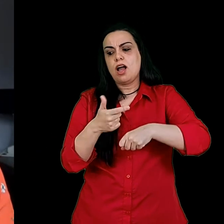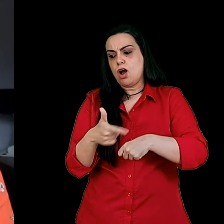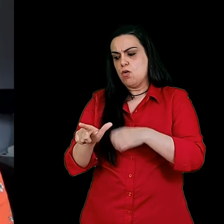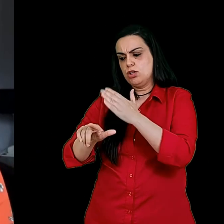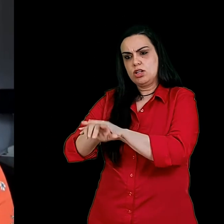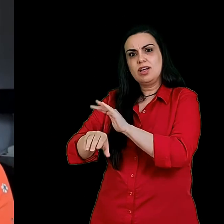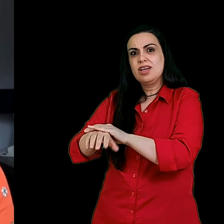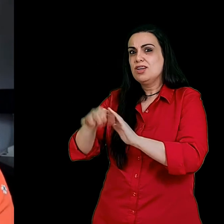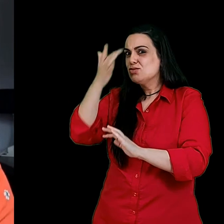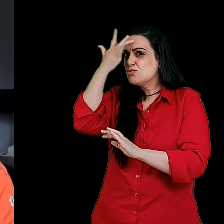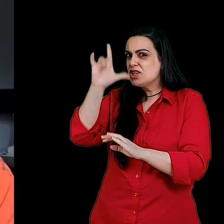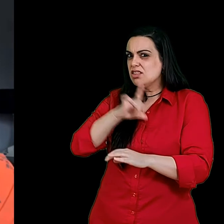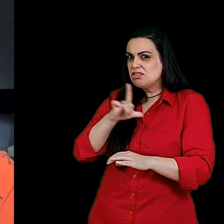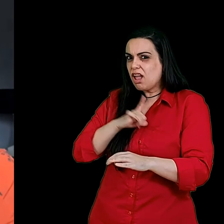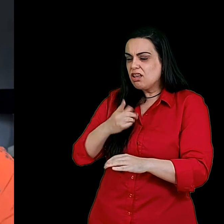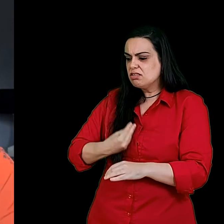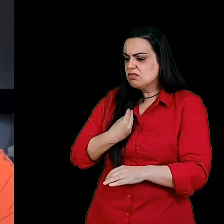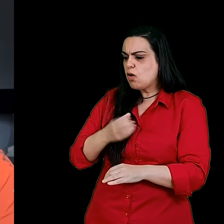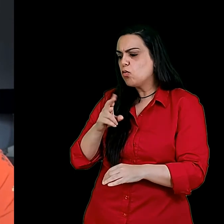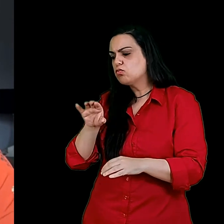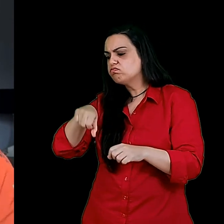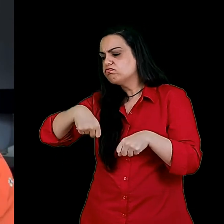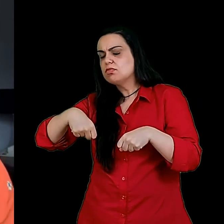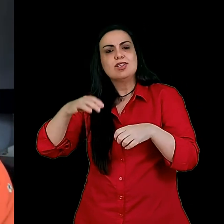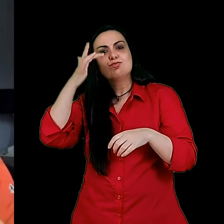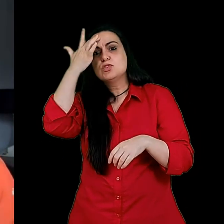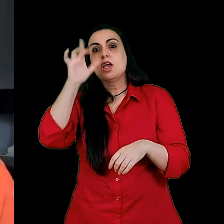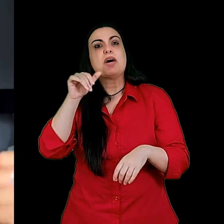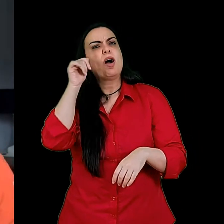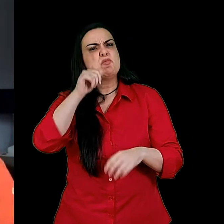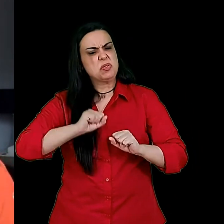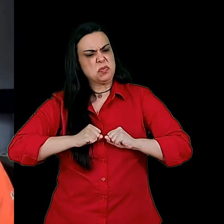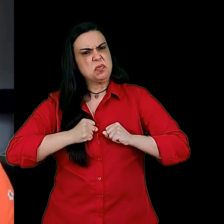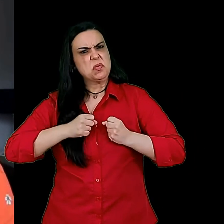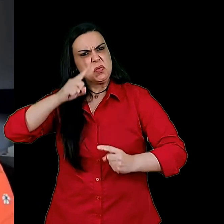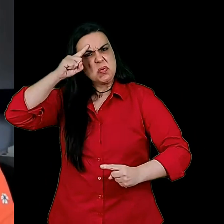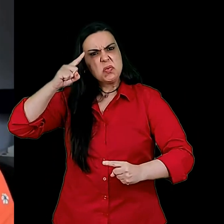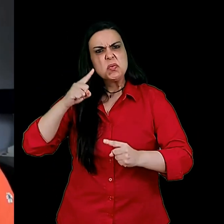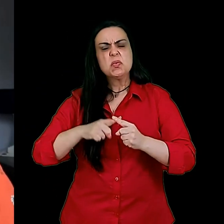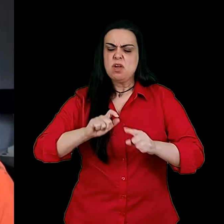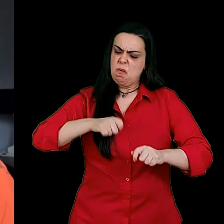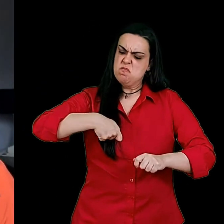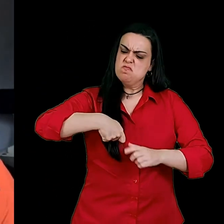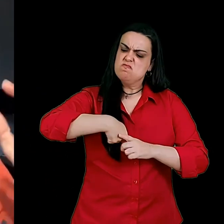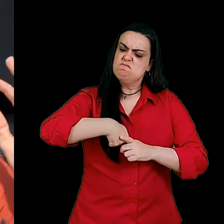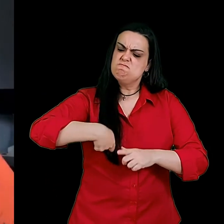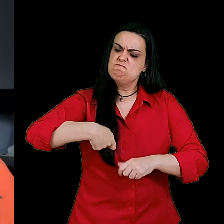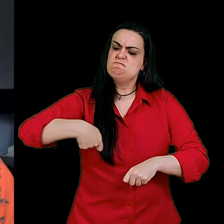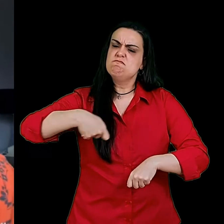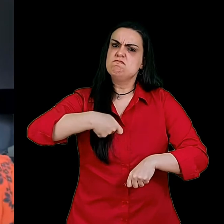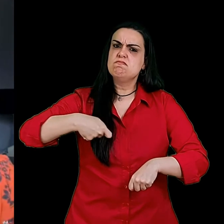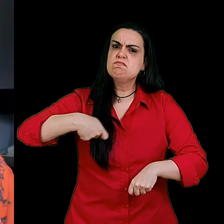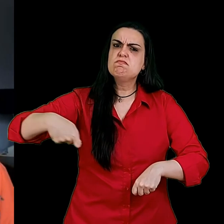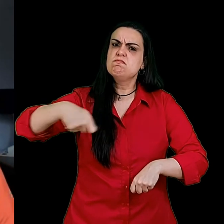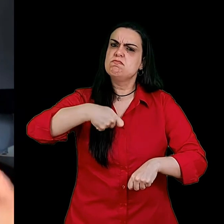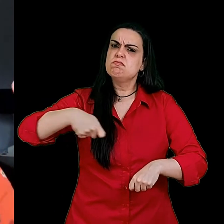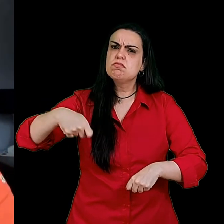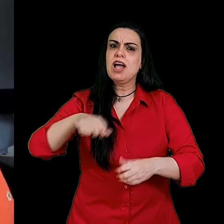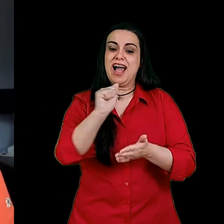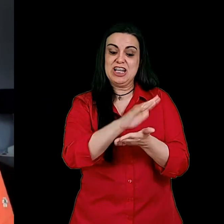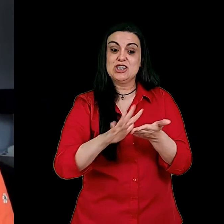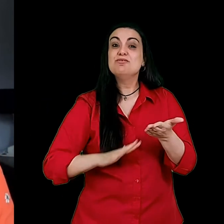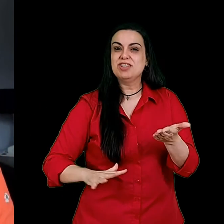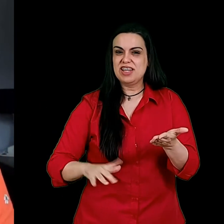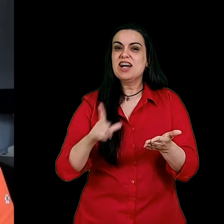mão do outro era completa. E ela se esforçando para escrever, para fazer as anotações, as tarefas que